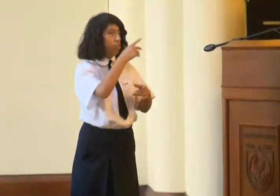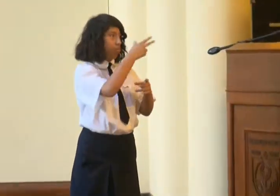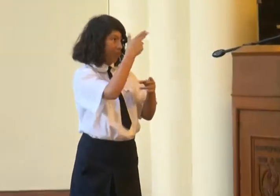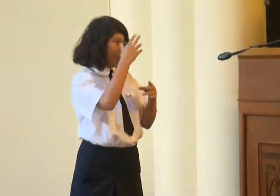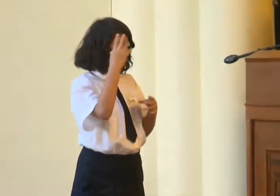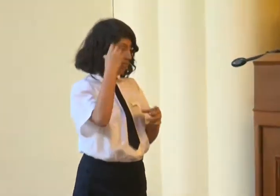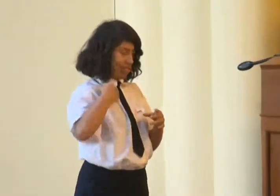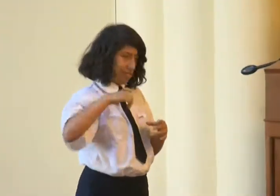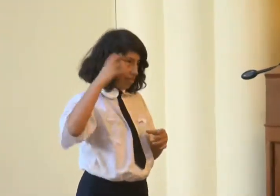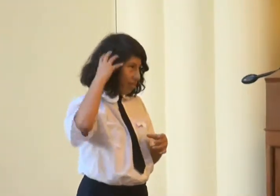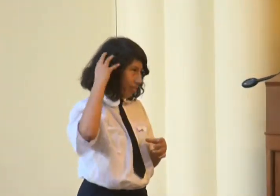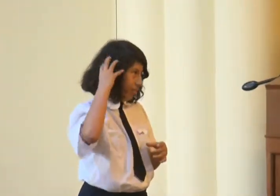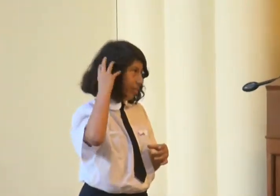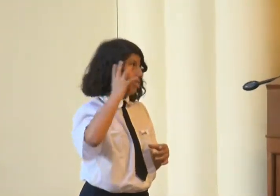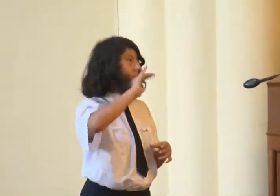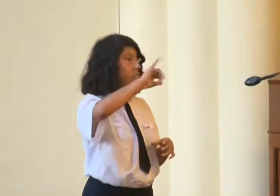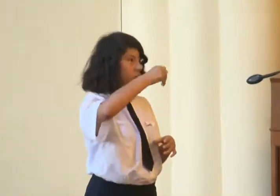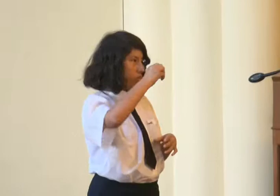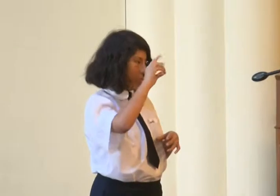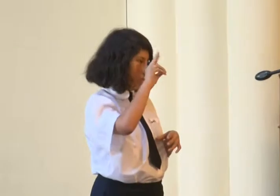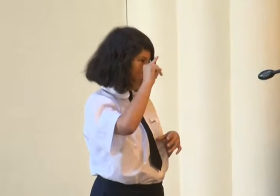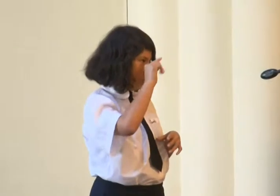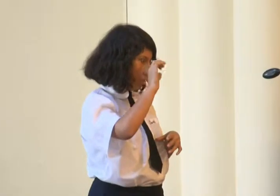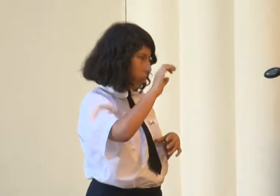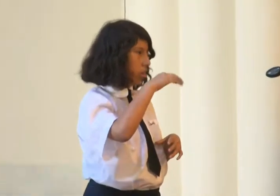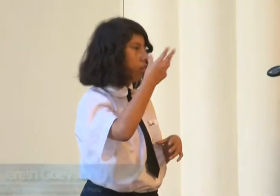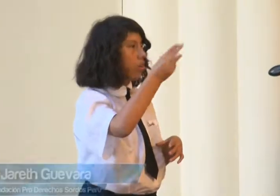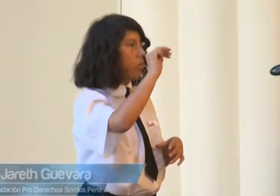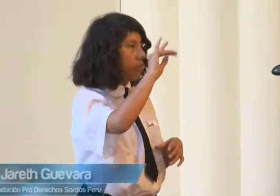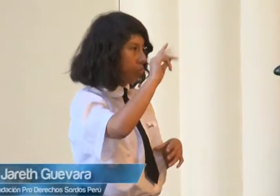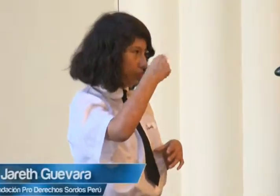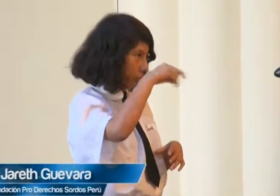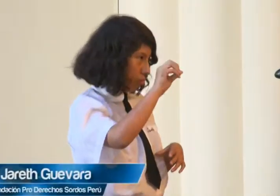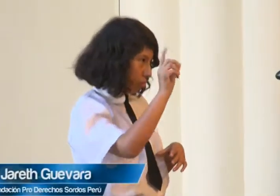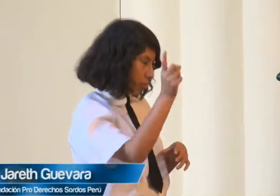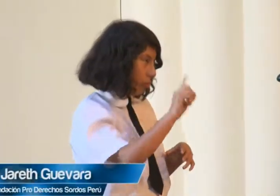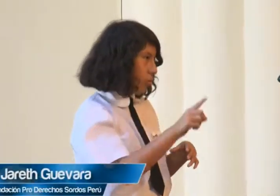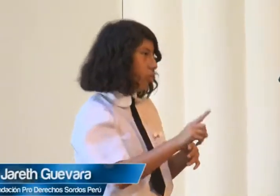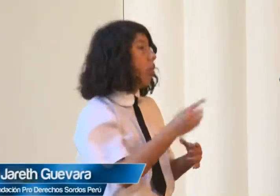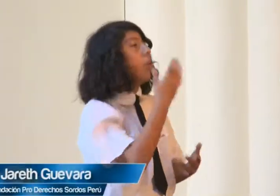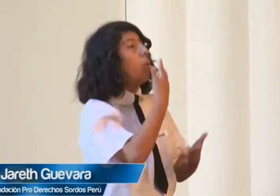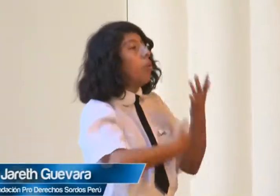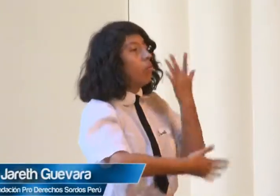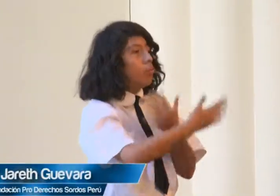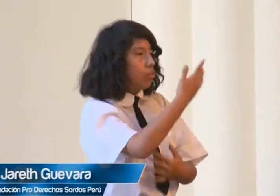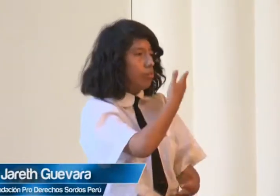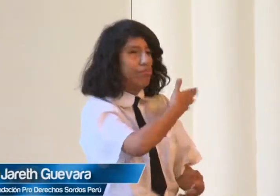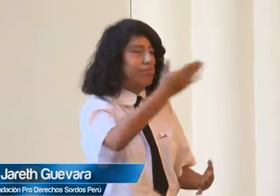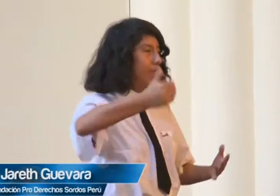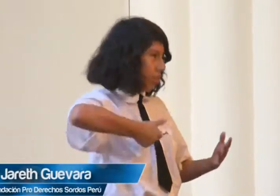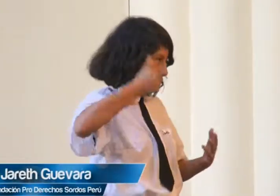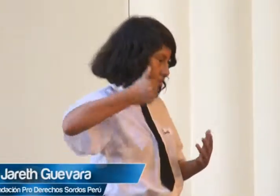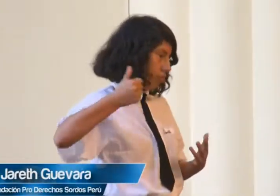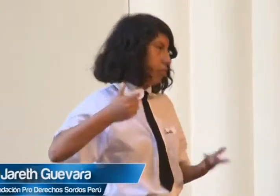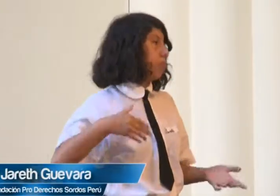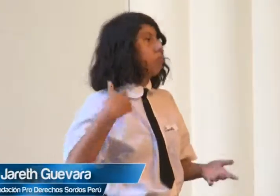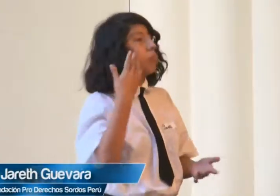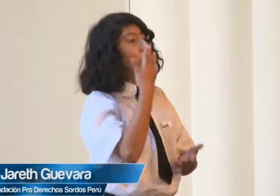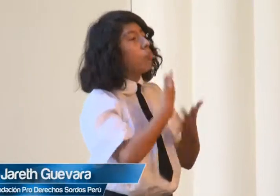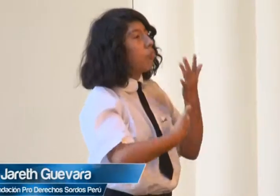presentes sobre todo el alcalde jorge muñoz buenos días también a las